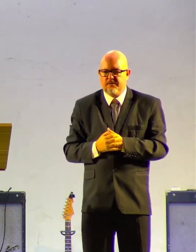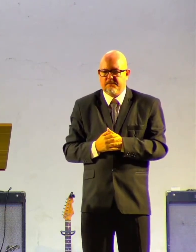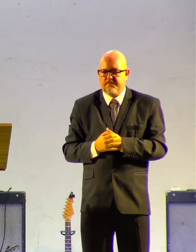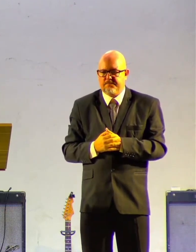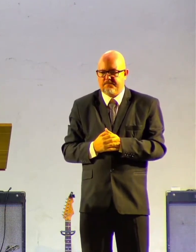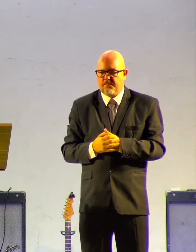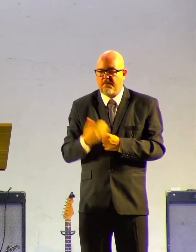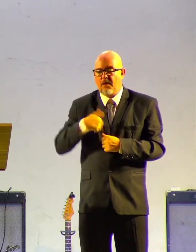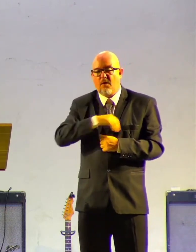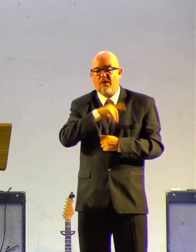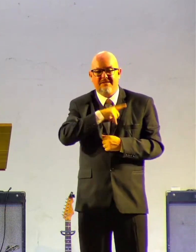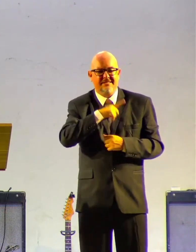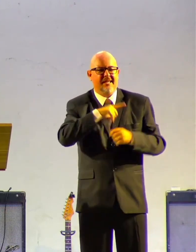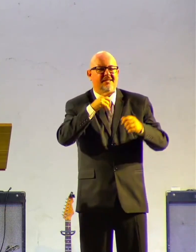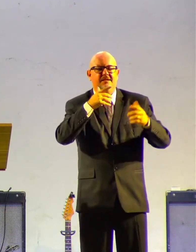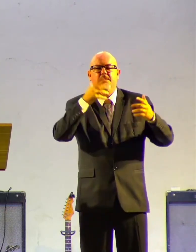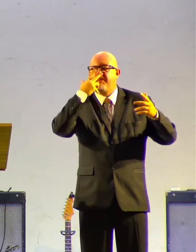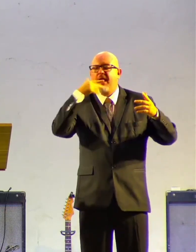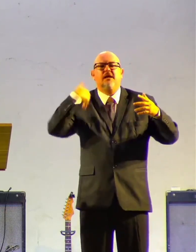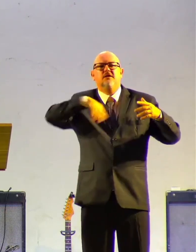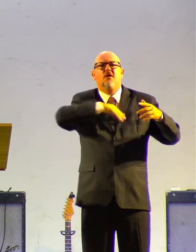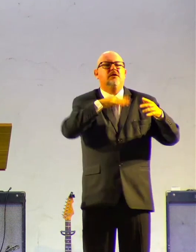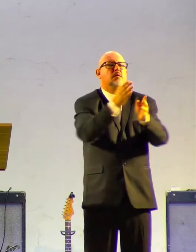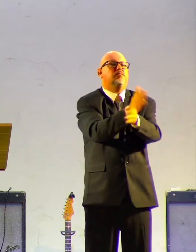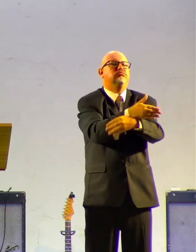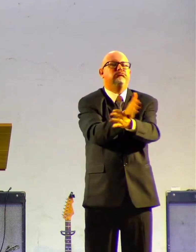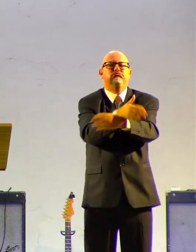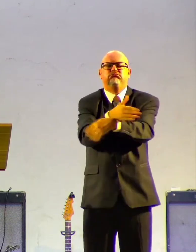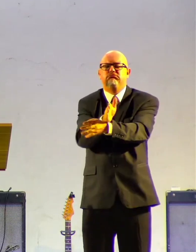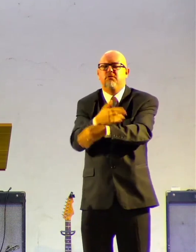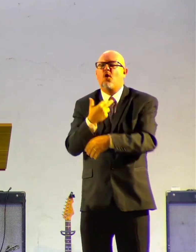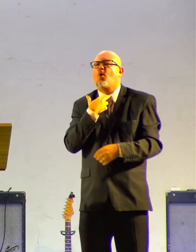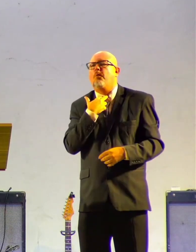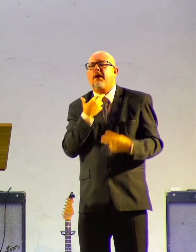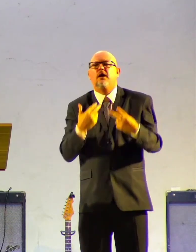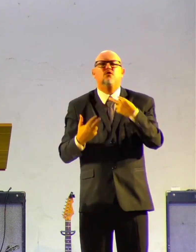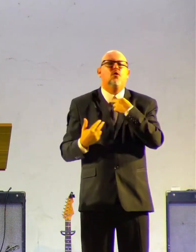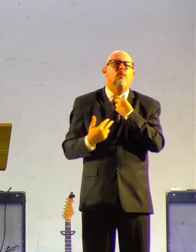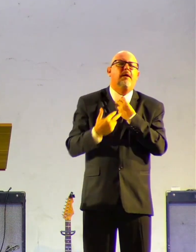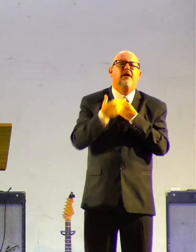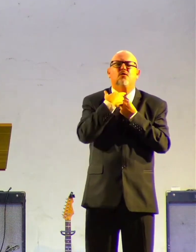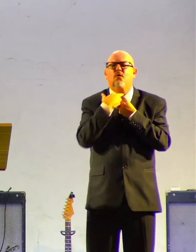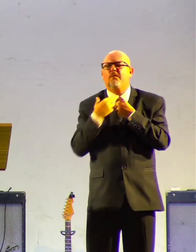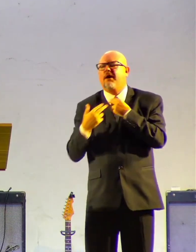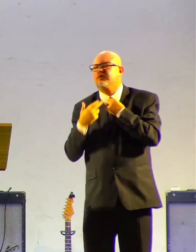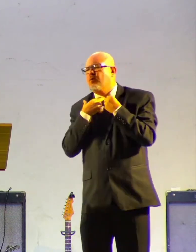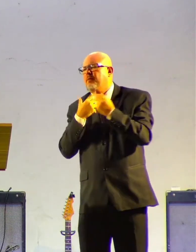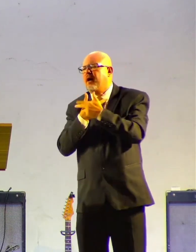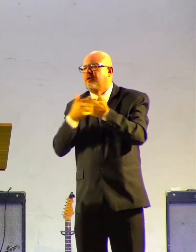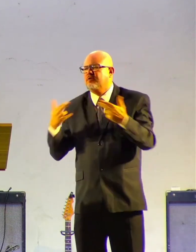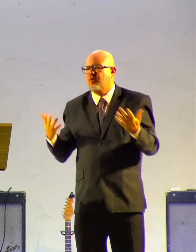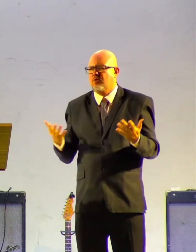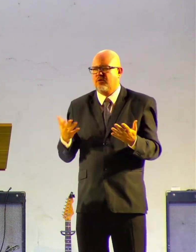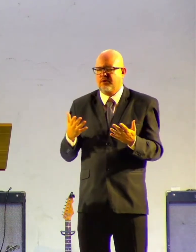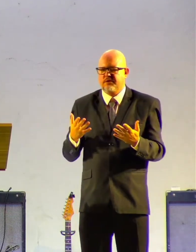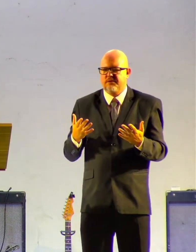Meus irmãos, nós estamos dispersos demais, ocupados demais, correndo